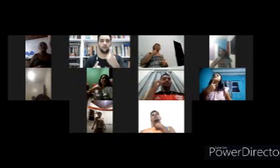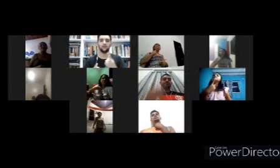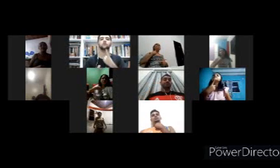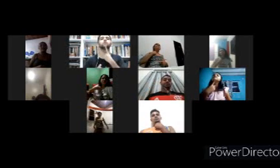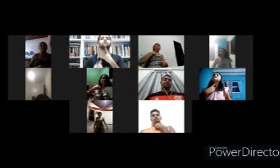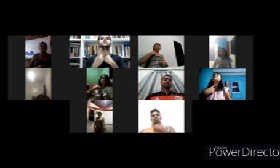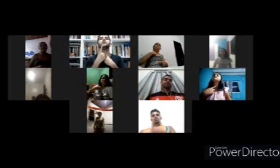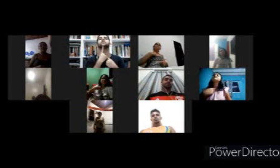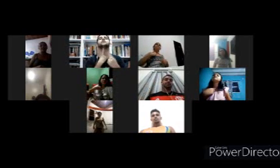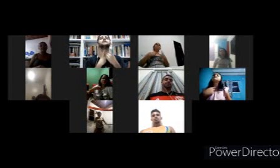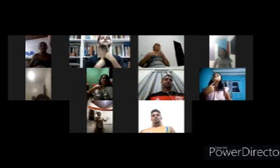faço com as duas mãos.